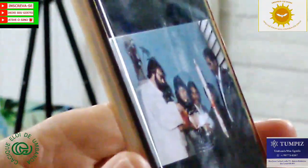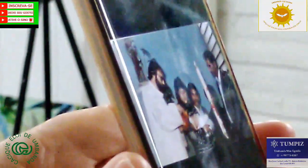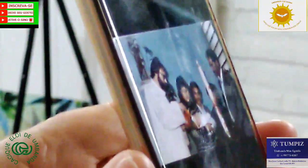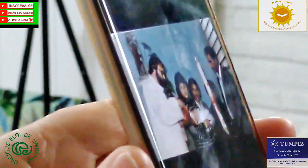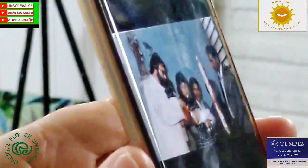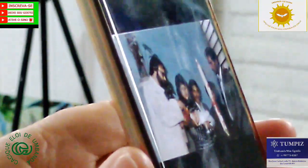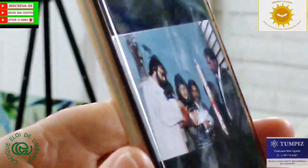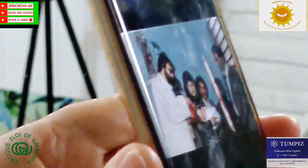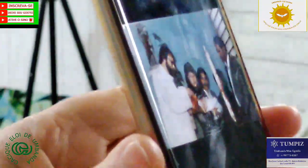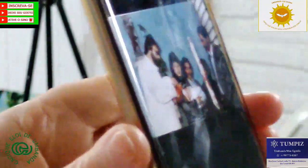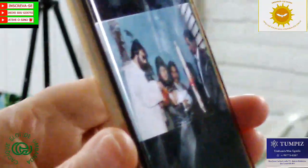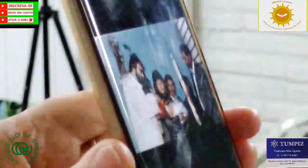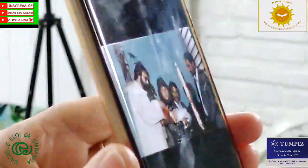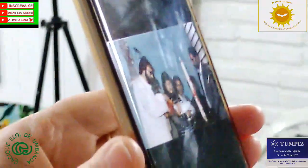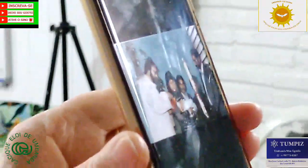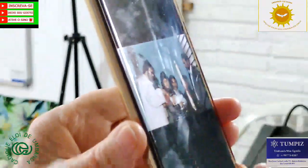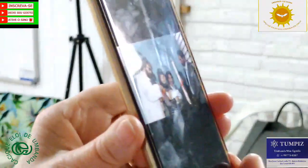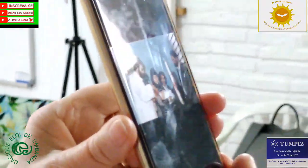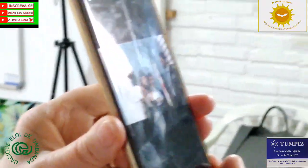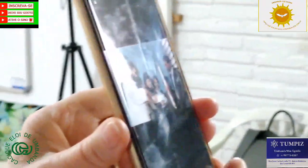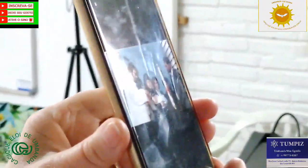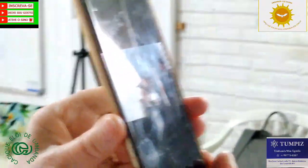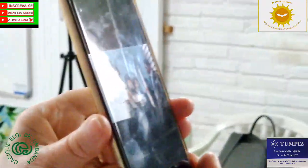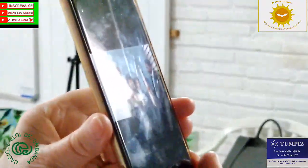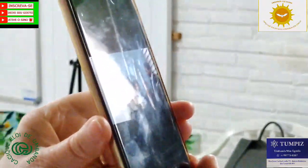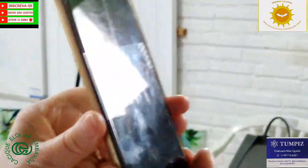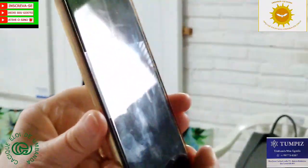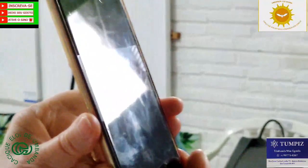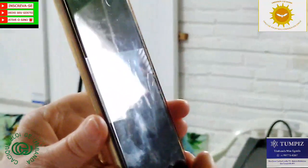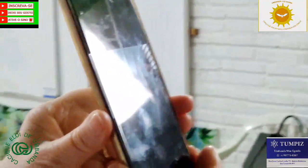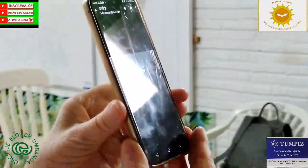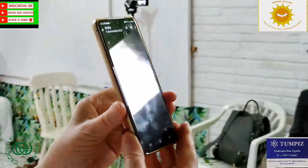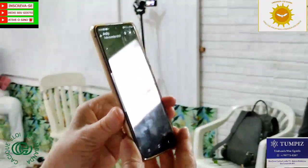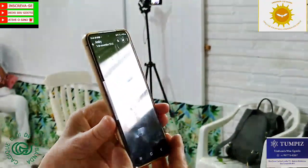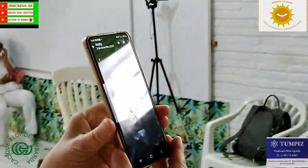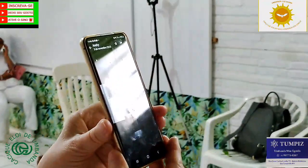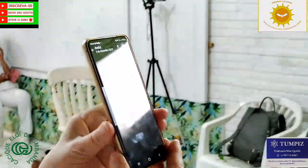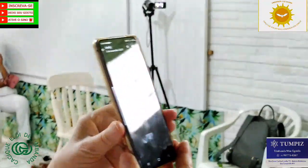olhar. Lá na Vila Duque? Não sei, a senhora que está identificando.